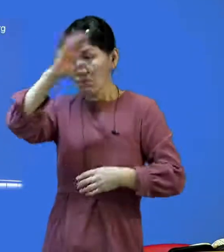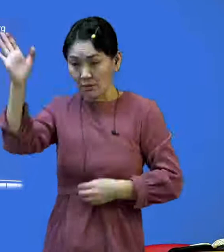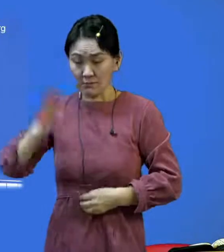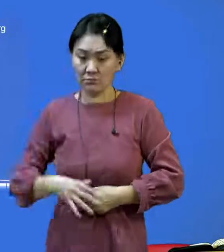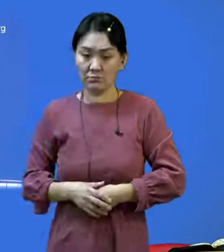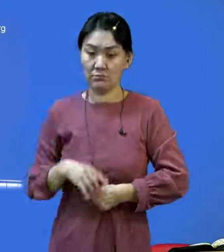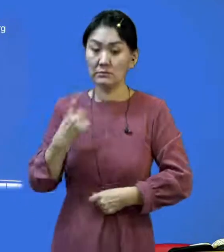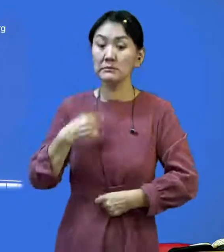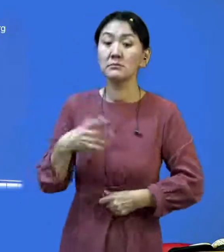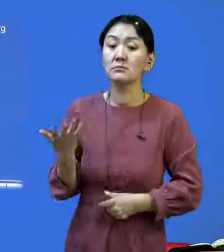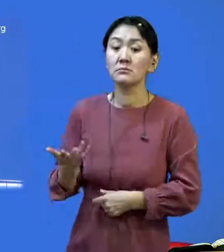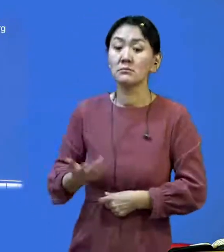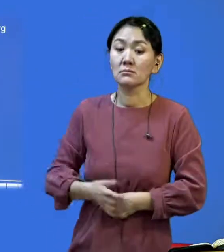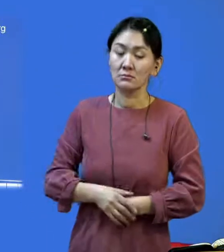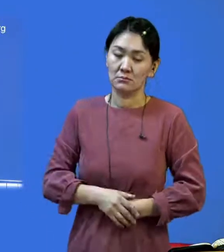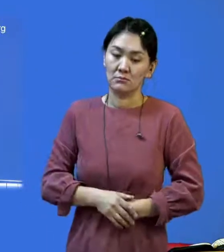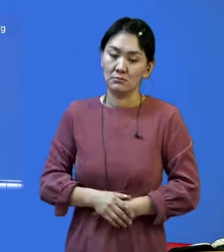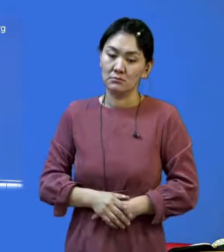Яах хэрэгтэй вэ?